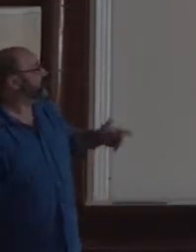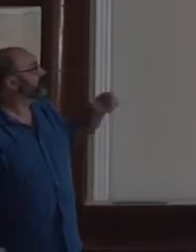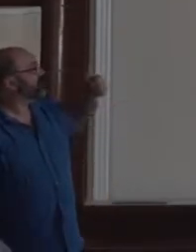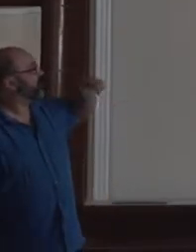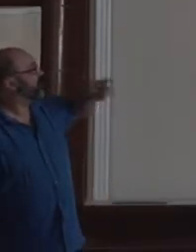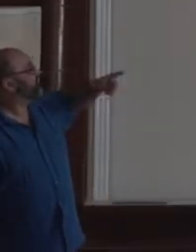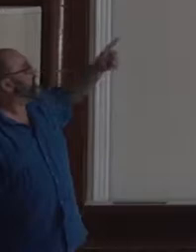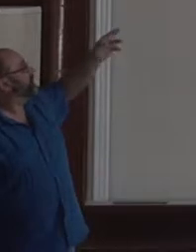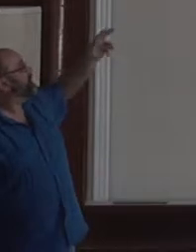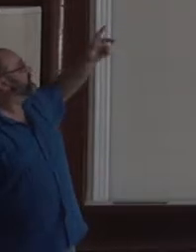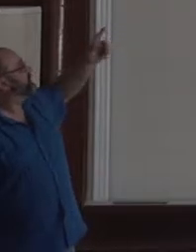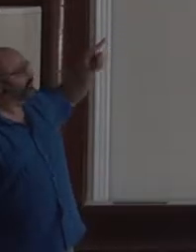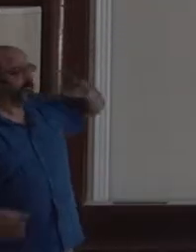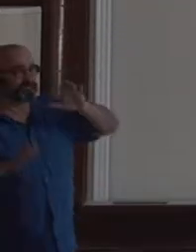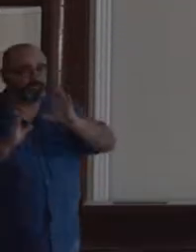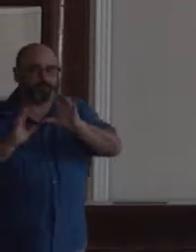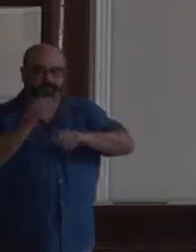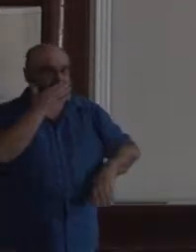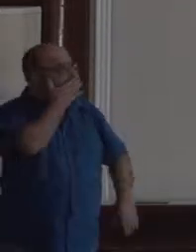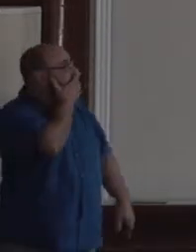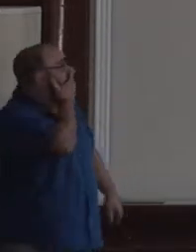petite version du code qui va être